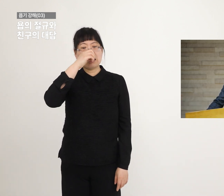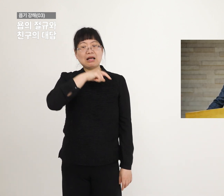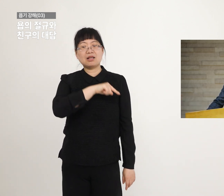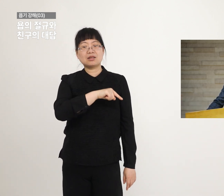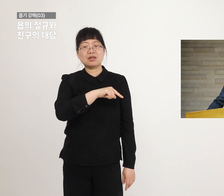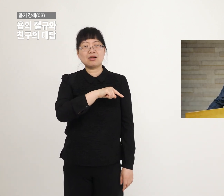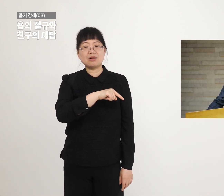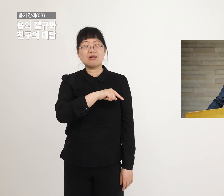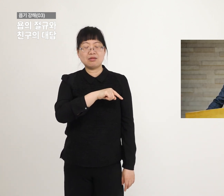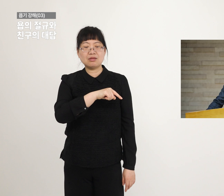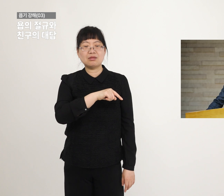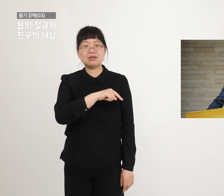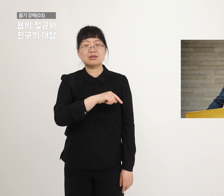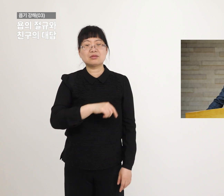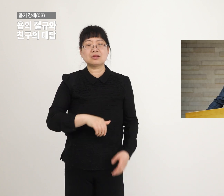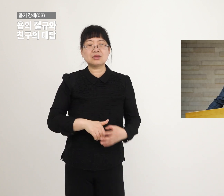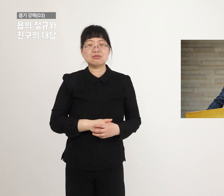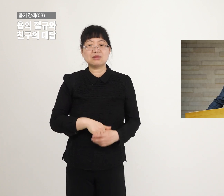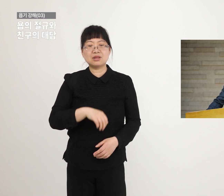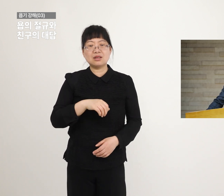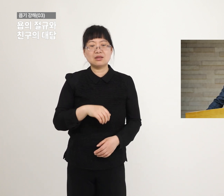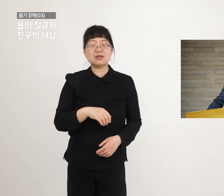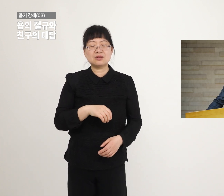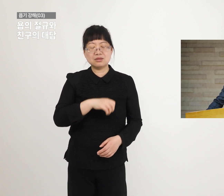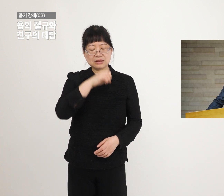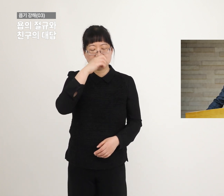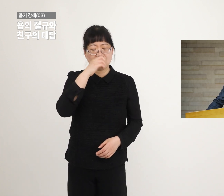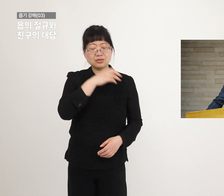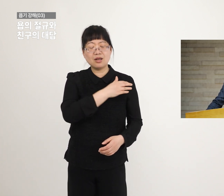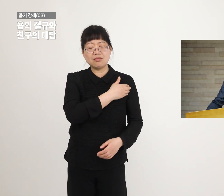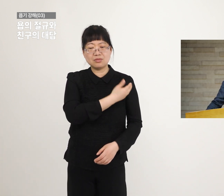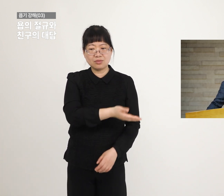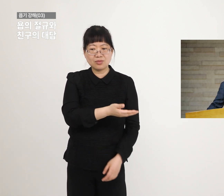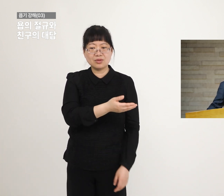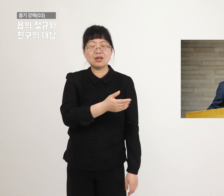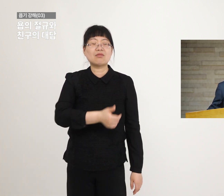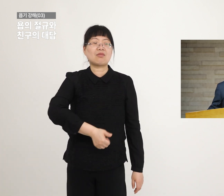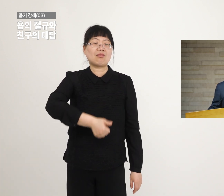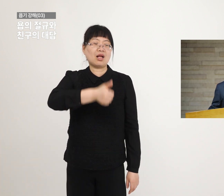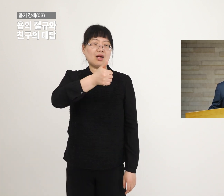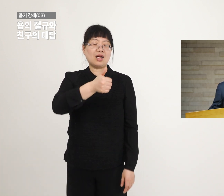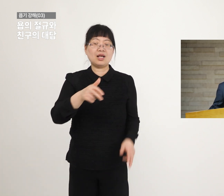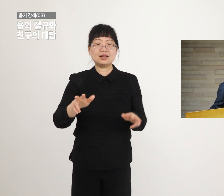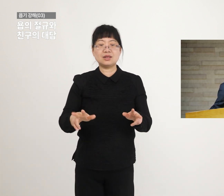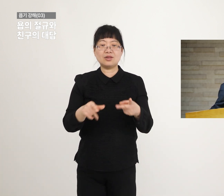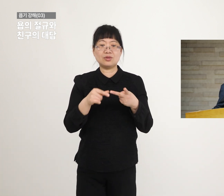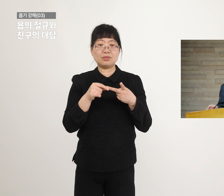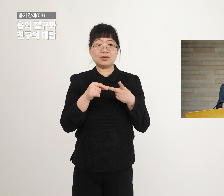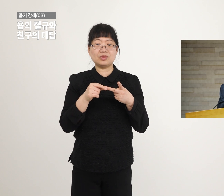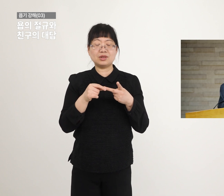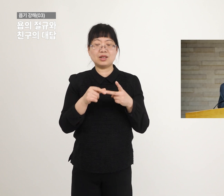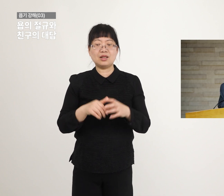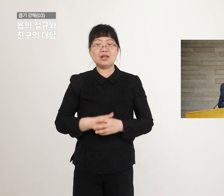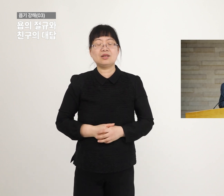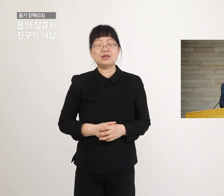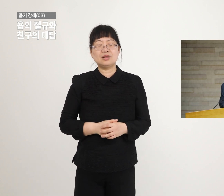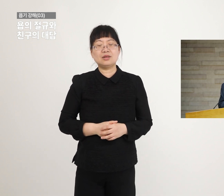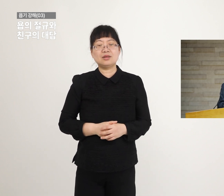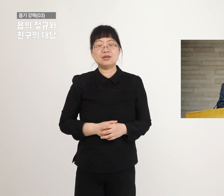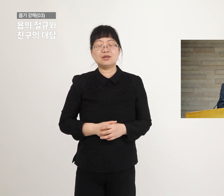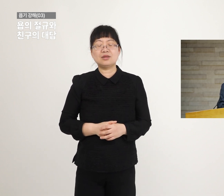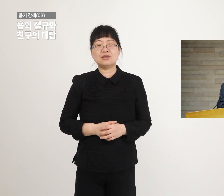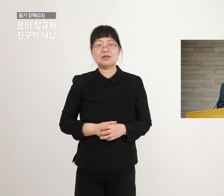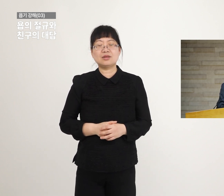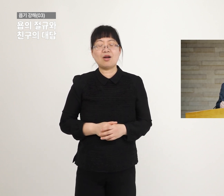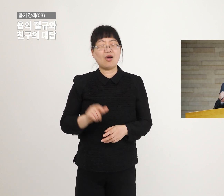그것들이 준동하도록 두었으면 좋았을 뻔했다. 자, 이제 두 번째 그가